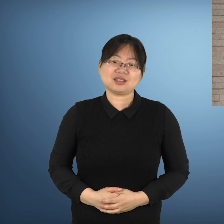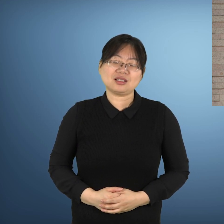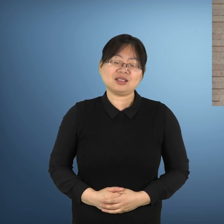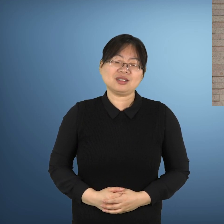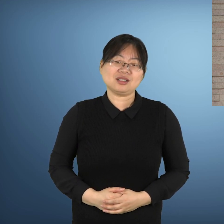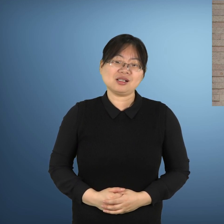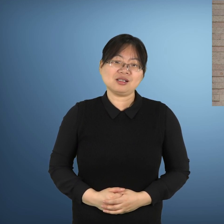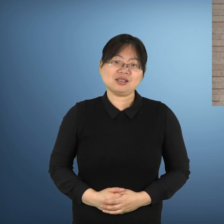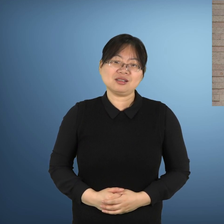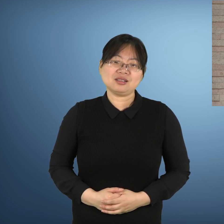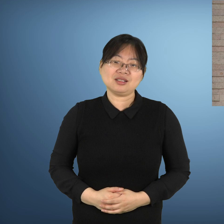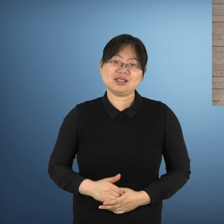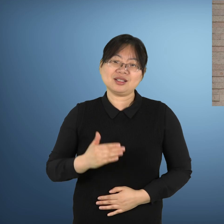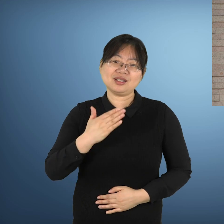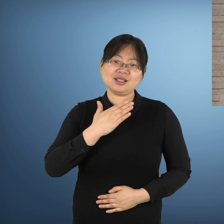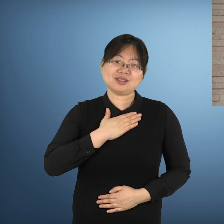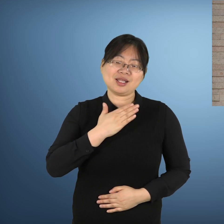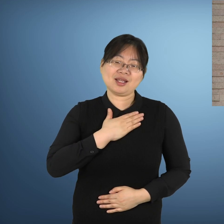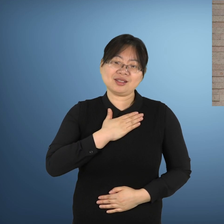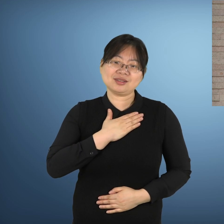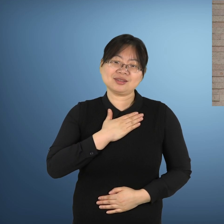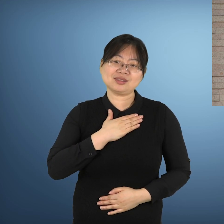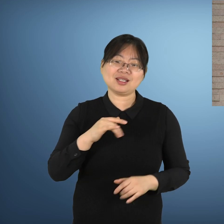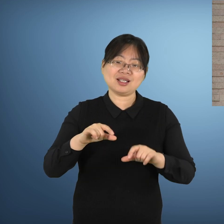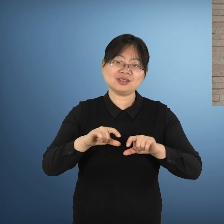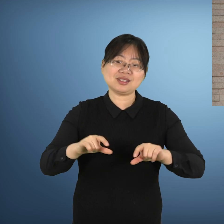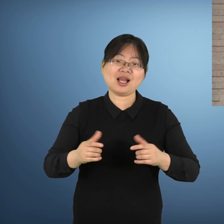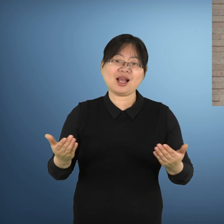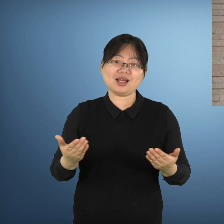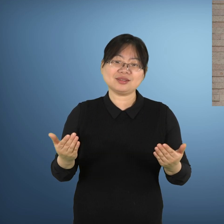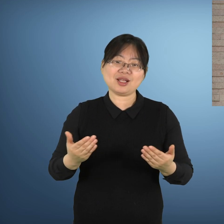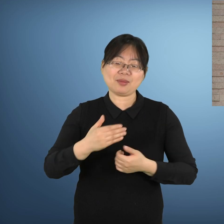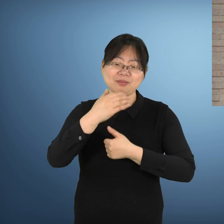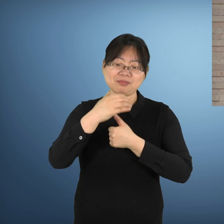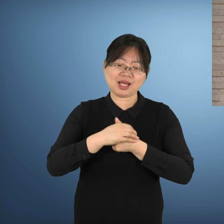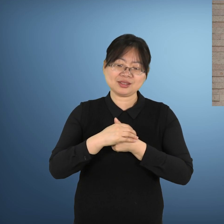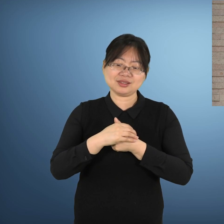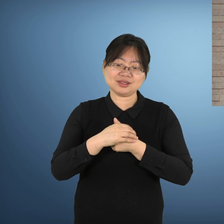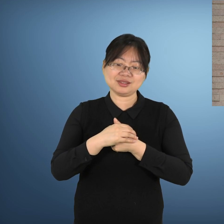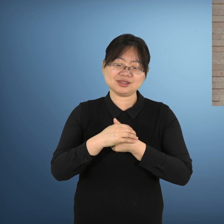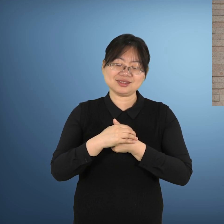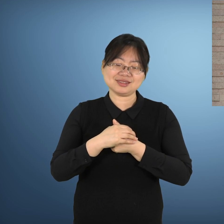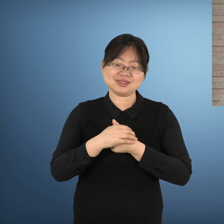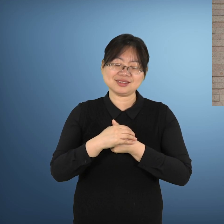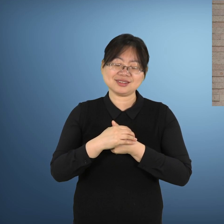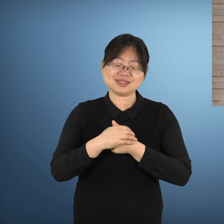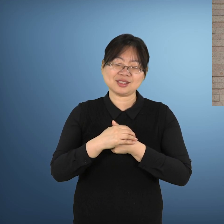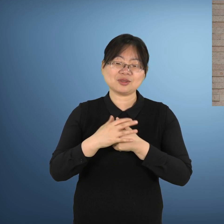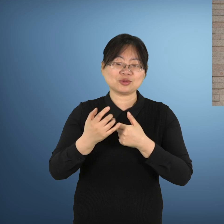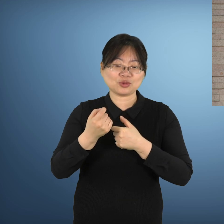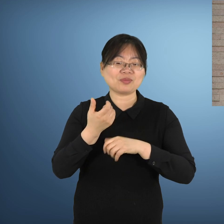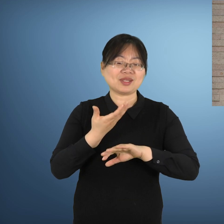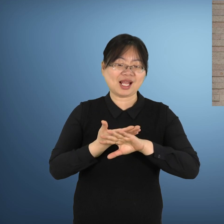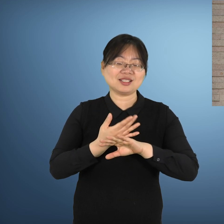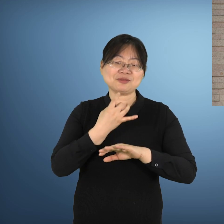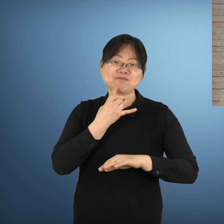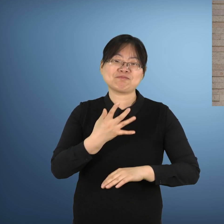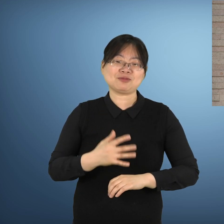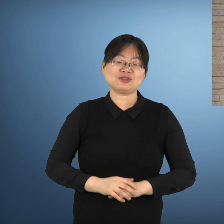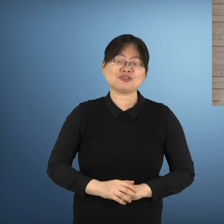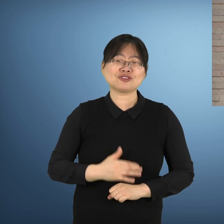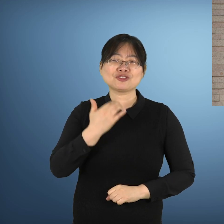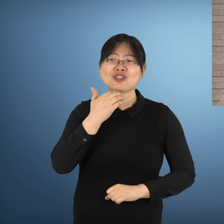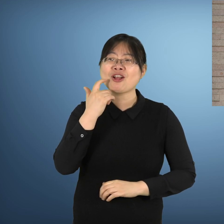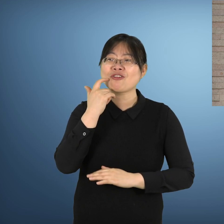내가 일상의 직무 속에도 맡긴 역할이 따로 있을 뿐이에요. 누가 영광을